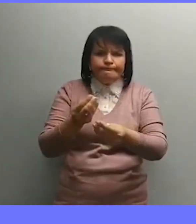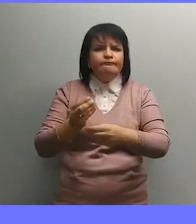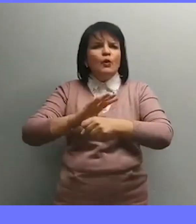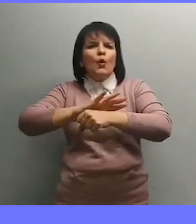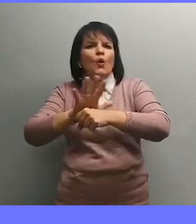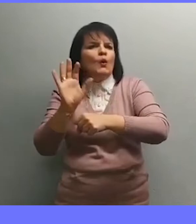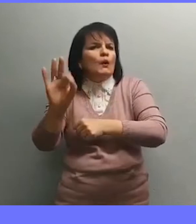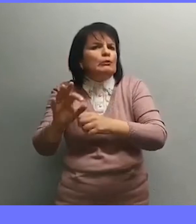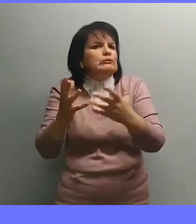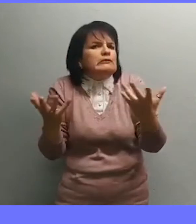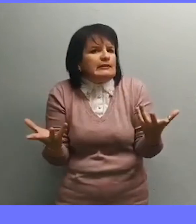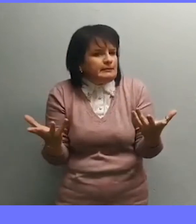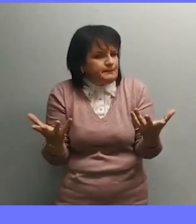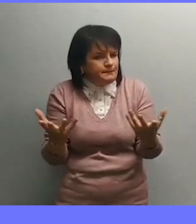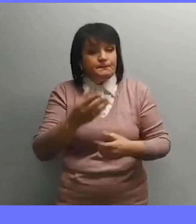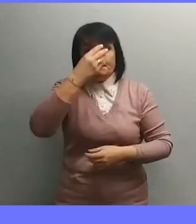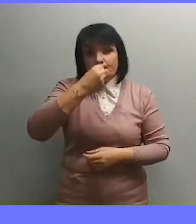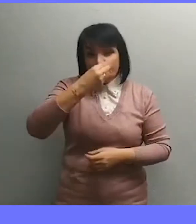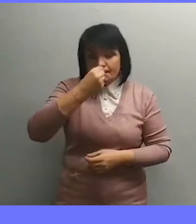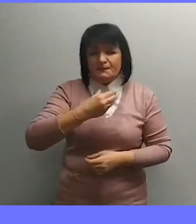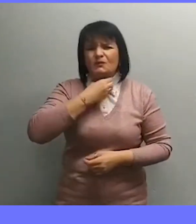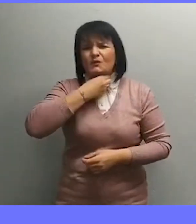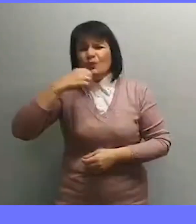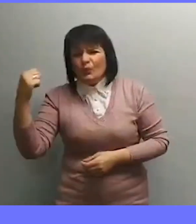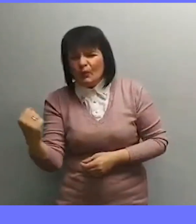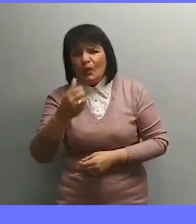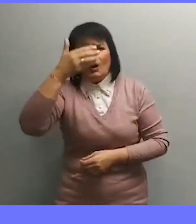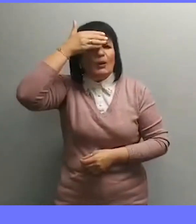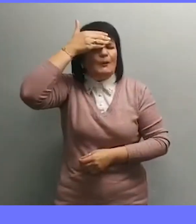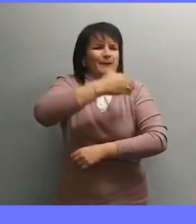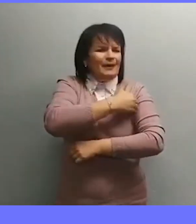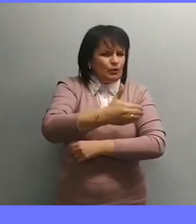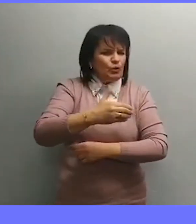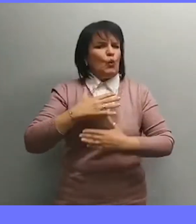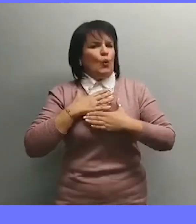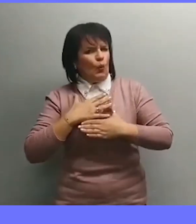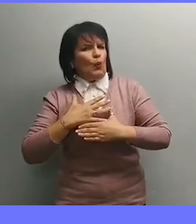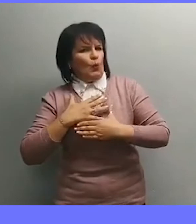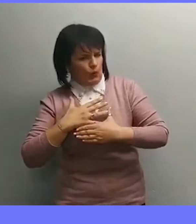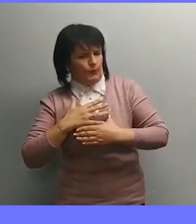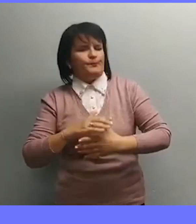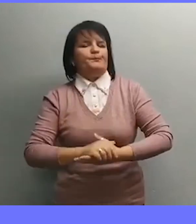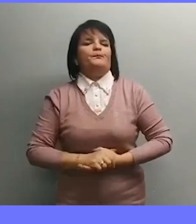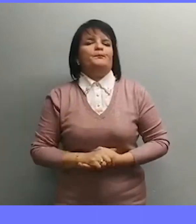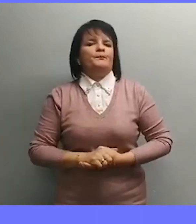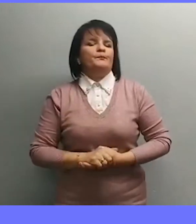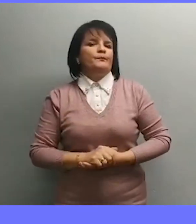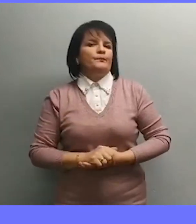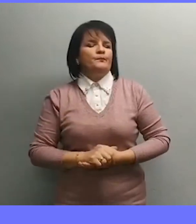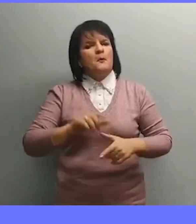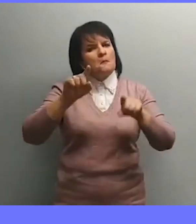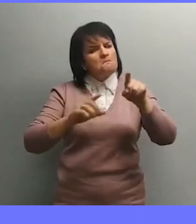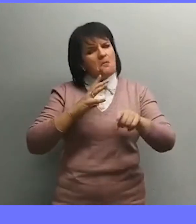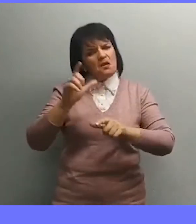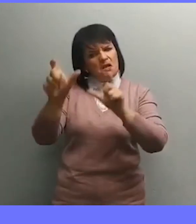Ορισμένοι άνθρωποι μπορεί να εμφανίσουν πνευμονία ή δυσκολία στην αναπνοή. Πώς θα προστατευτώ από το κορονοϊό? Πλένουμε τακτικά